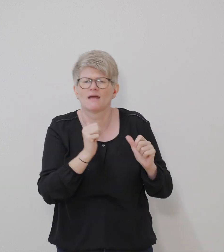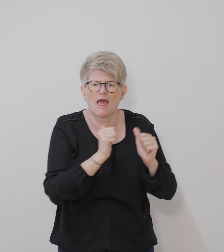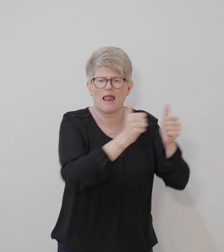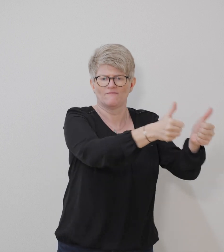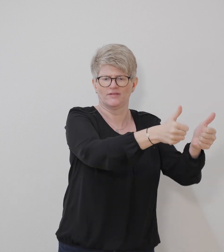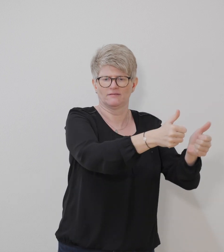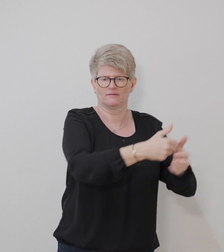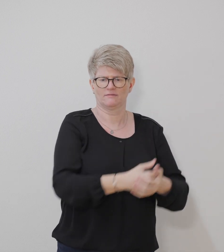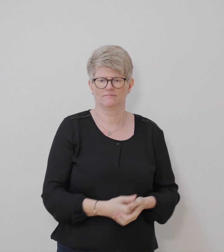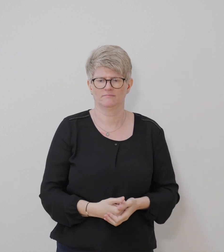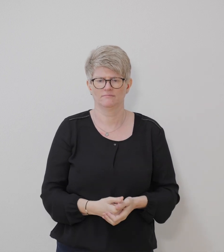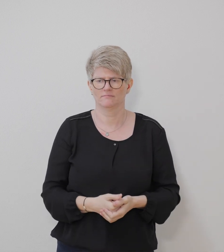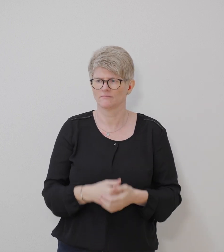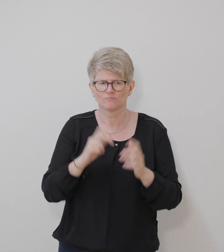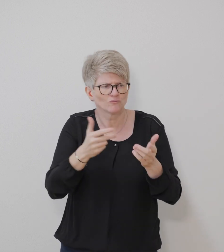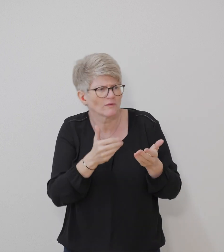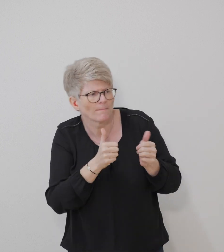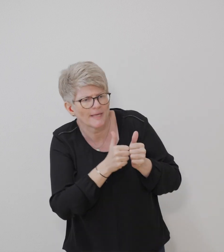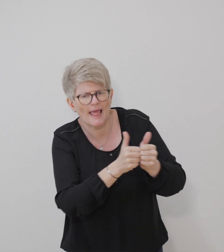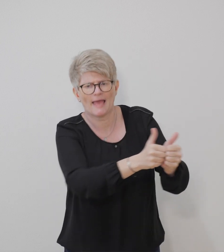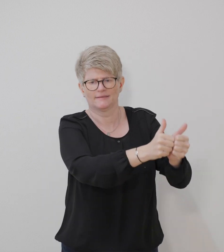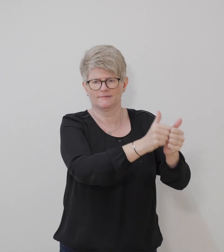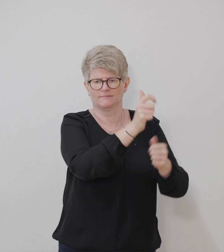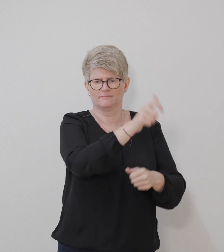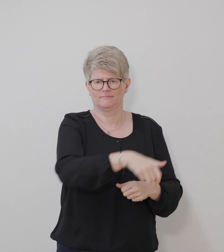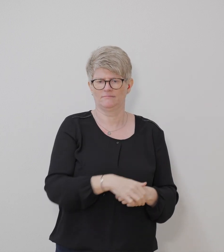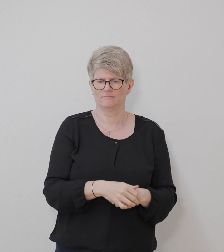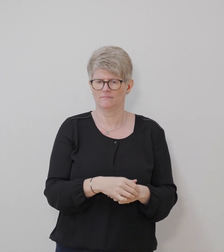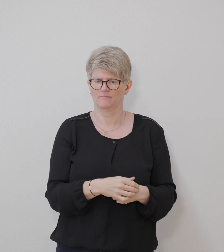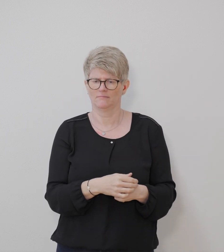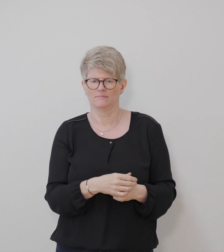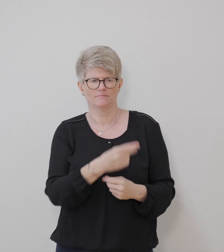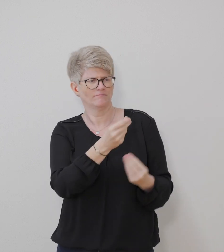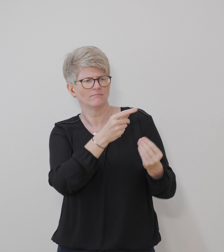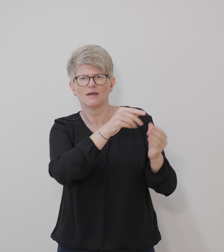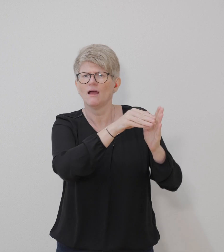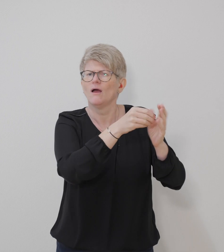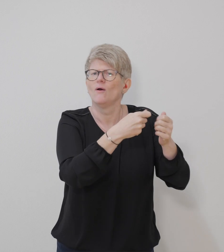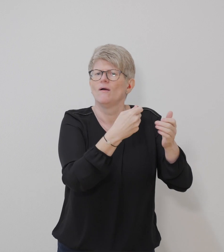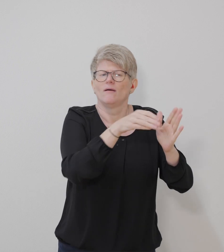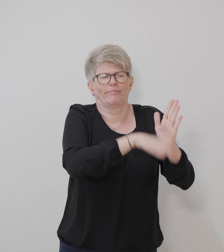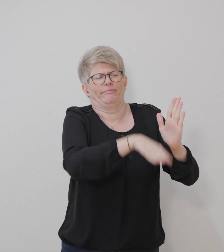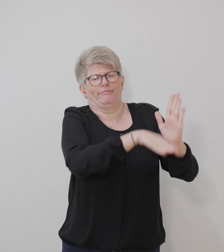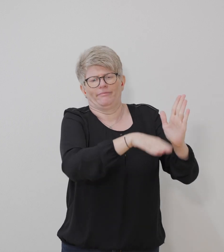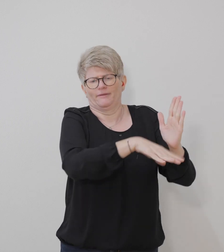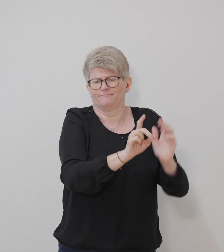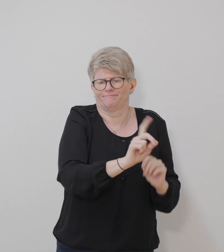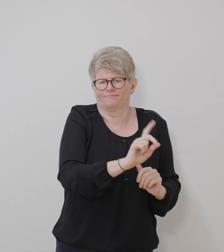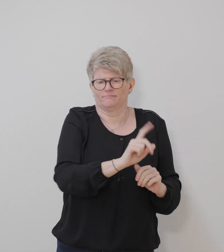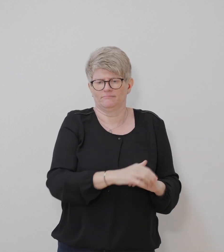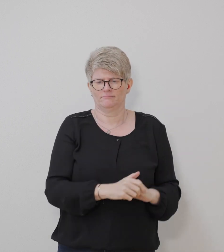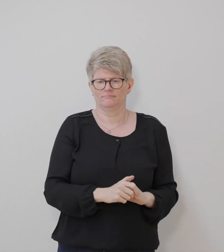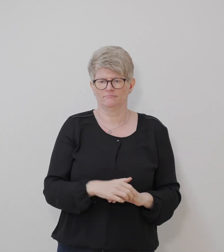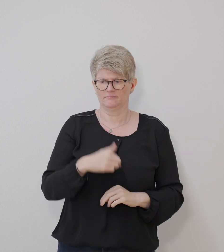wann machtlos fühlen. Und doch konnte ich ihm helfen. Ich war für ihn ein kleiner Leuchtturm in